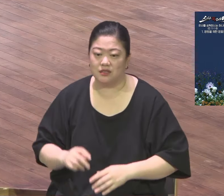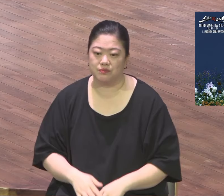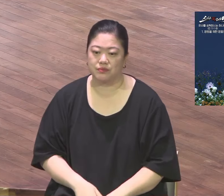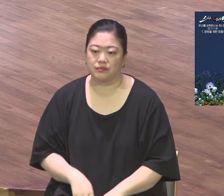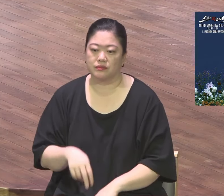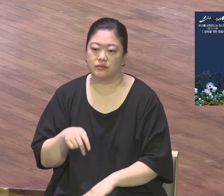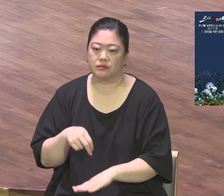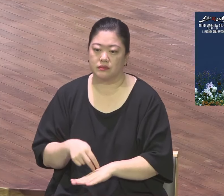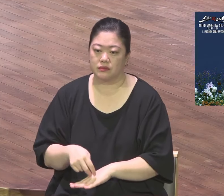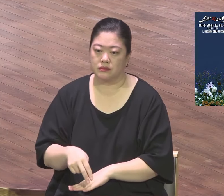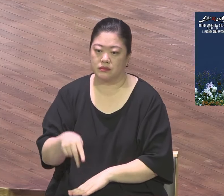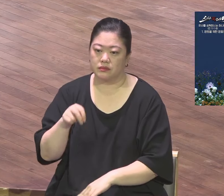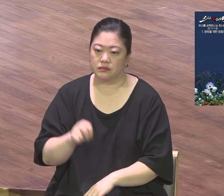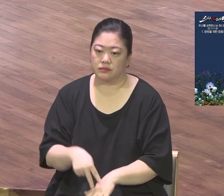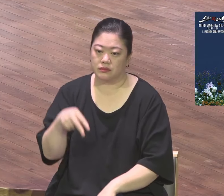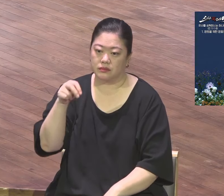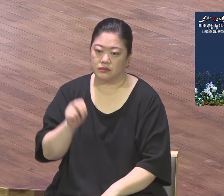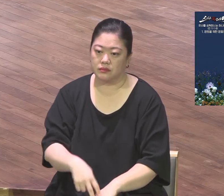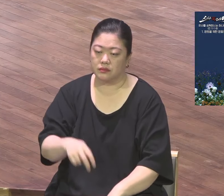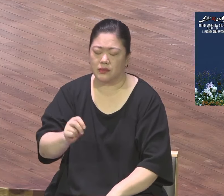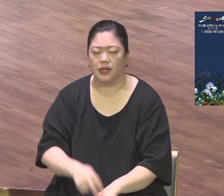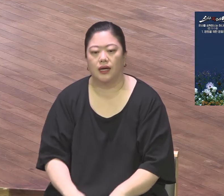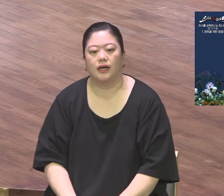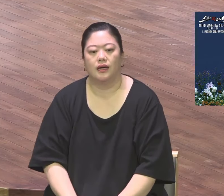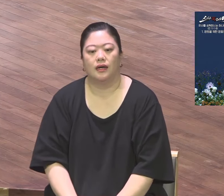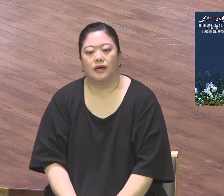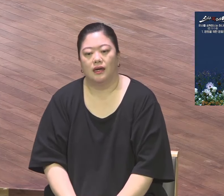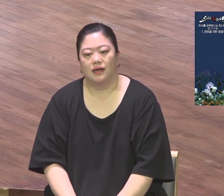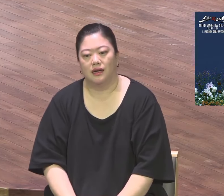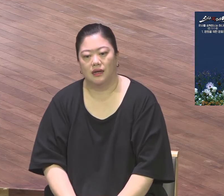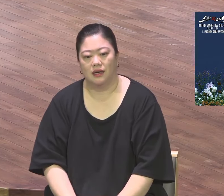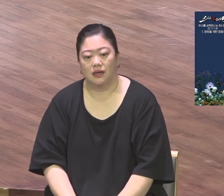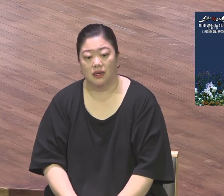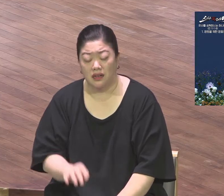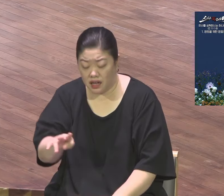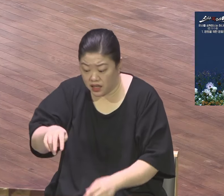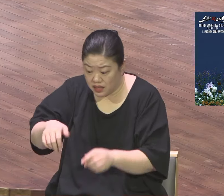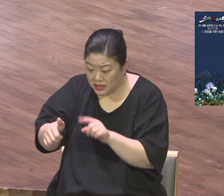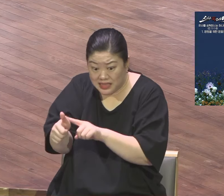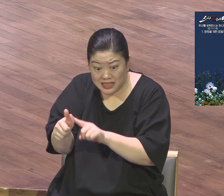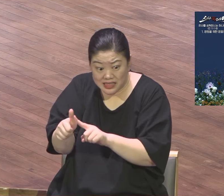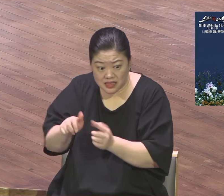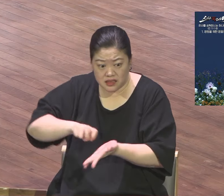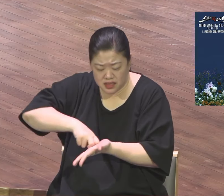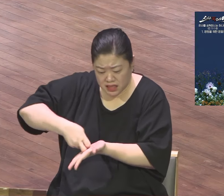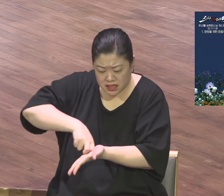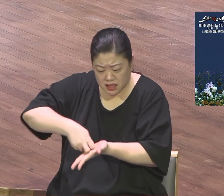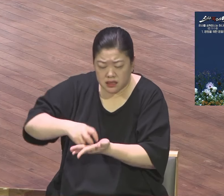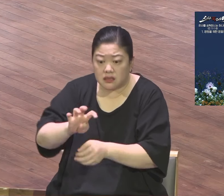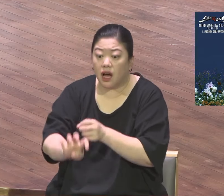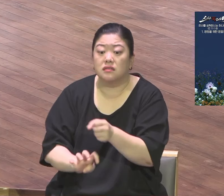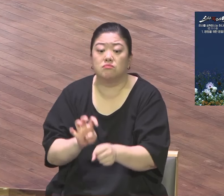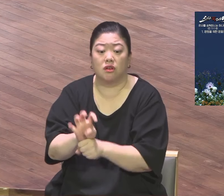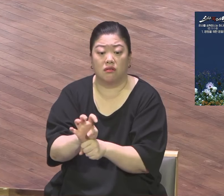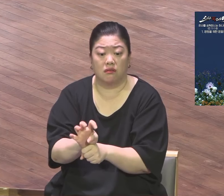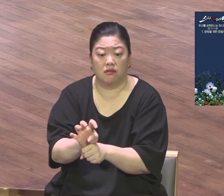보세요 이 안전병이 일어나니까 이게 뭐 40살이라 그랬잖아요. 40년 동안 안전병으로